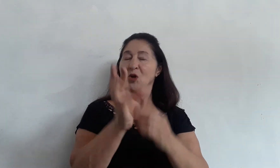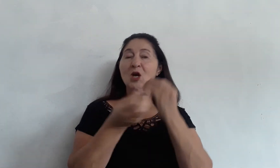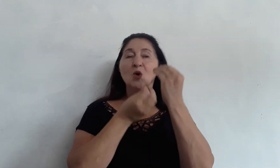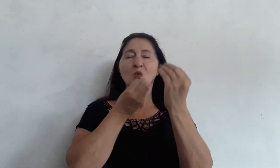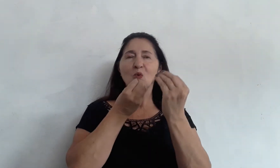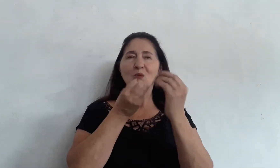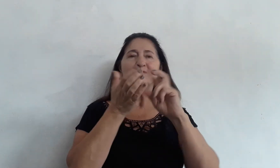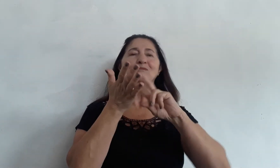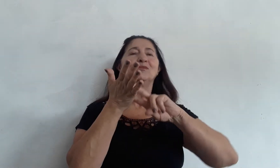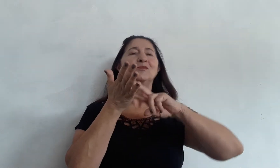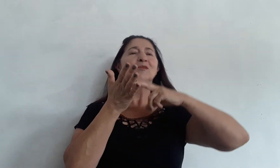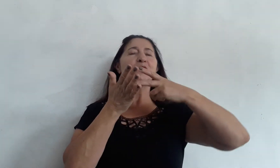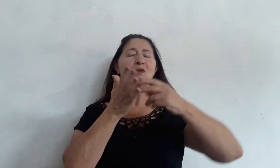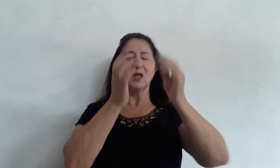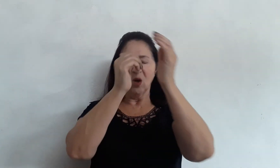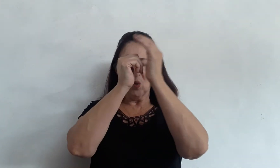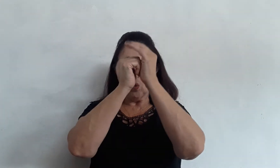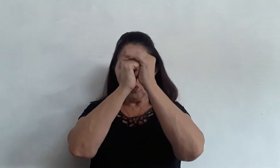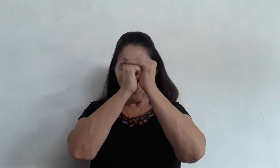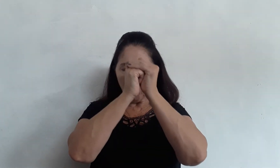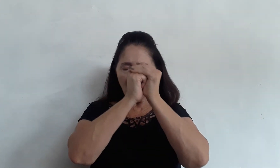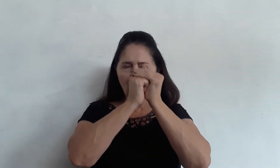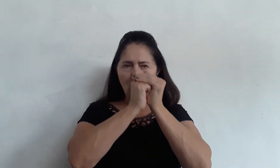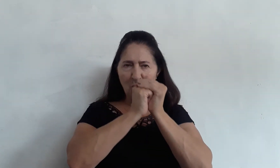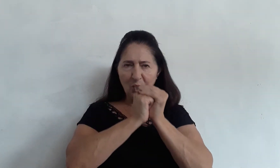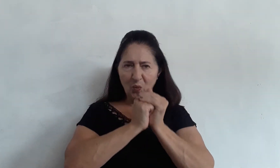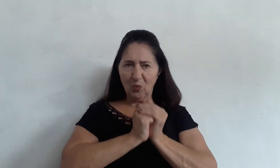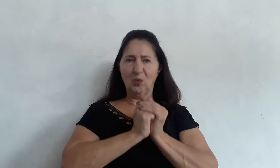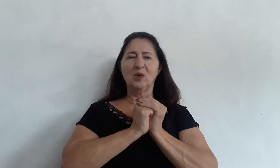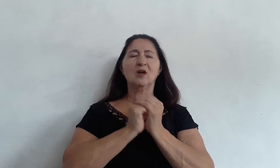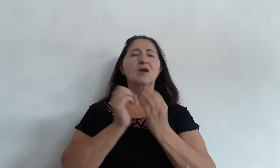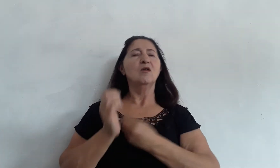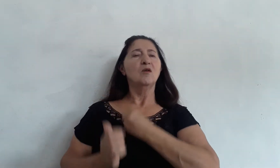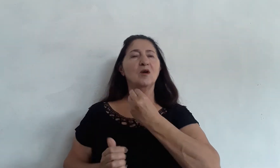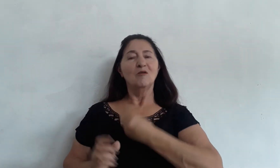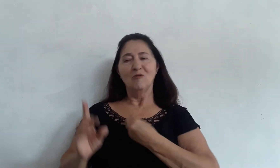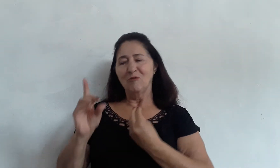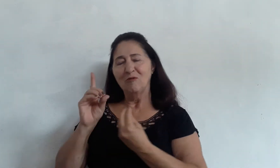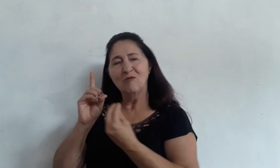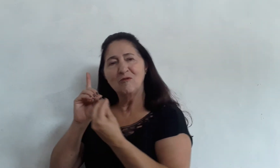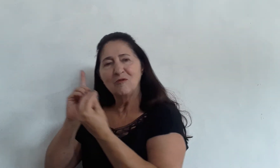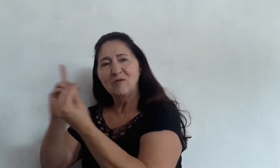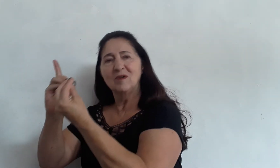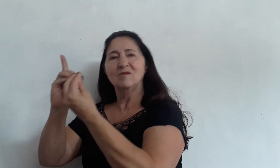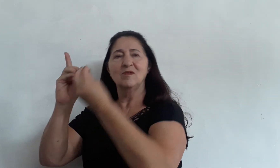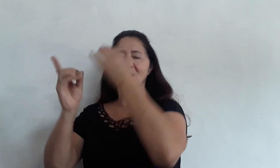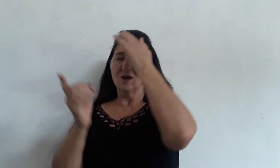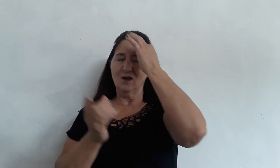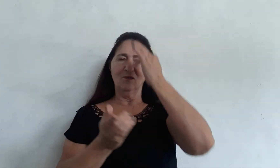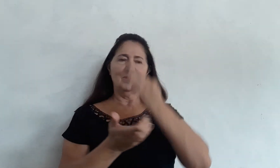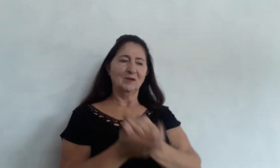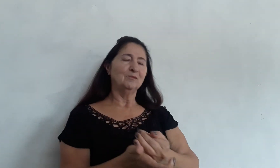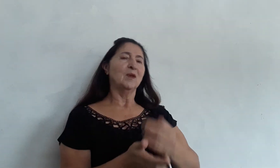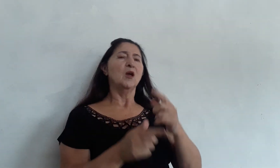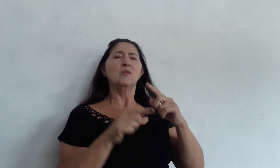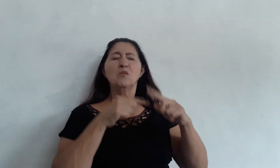uma oração que me leve a viver a minha fé. Ó geração incrédula, até quando